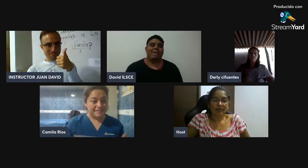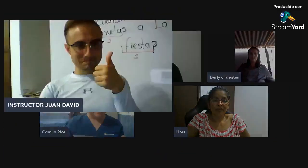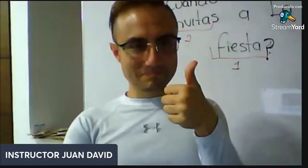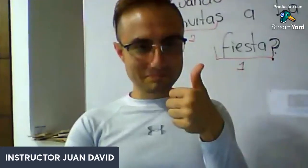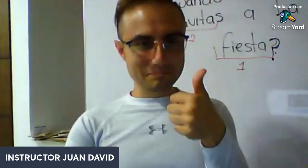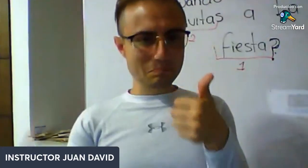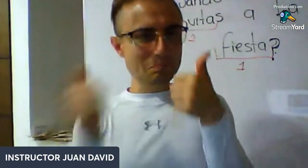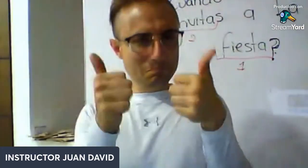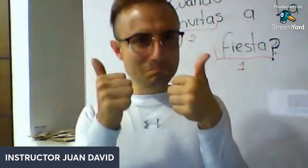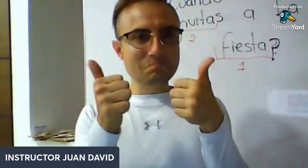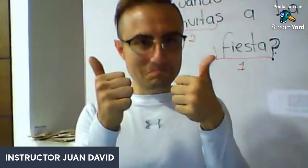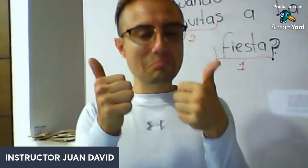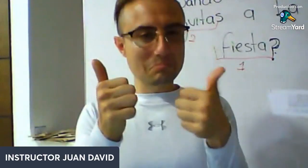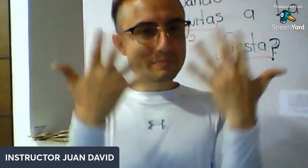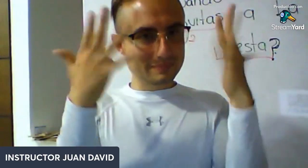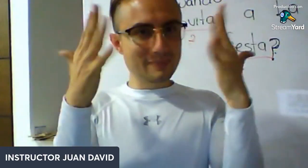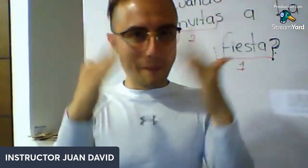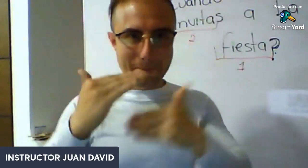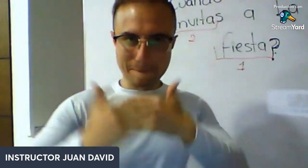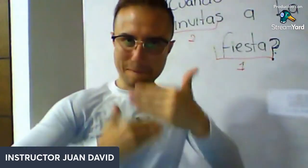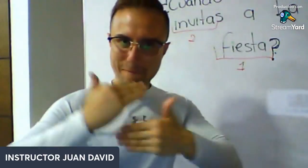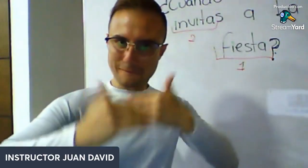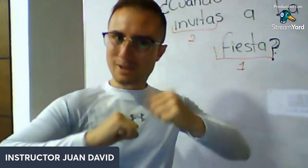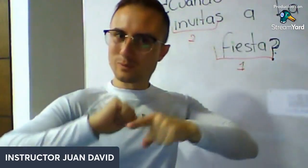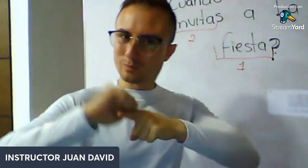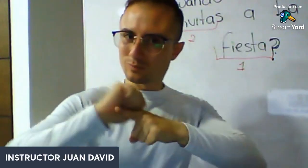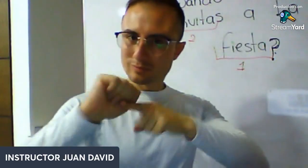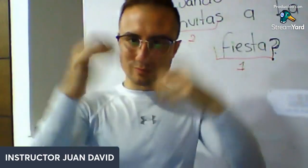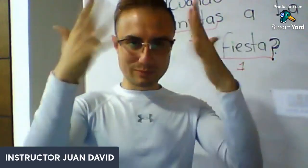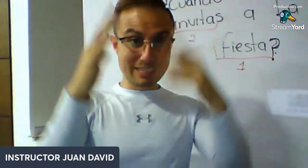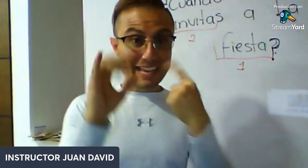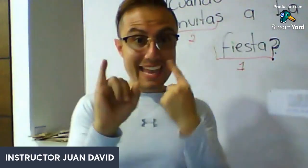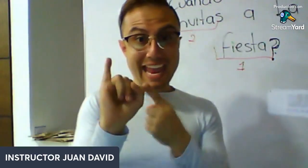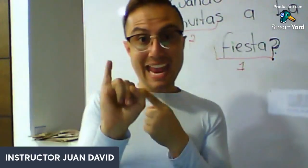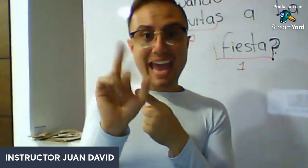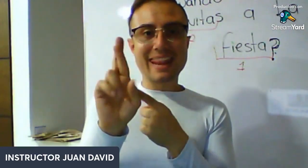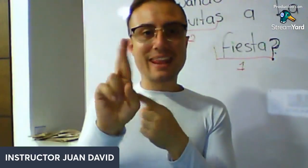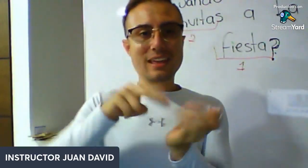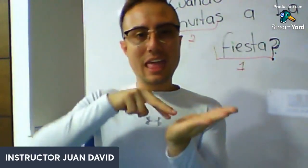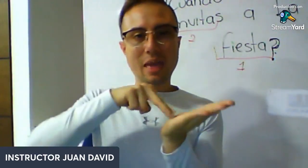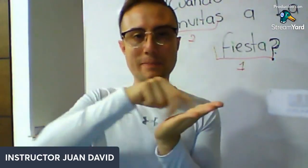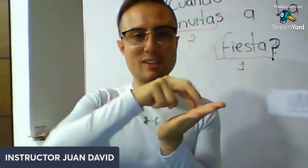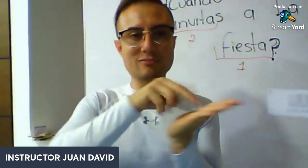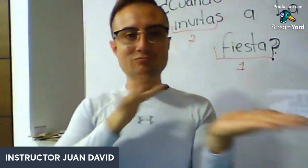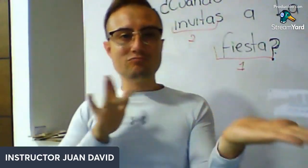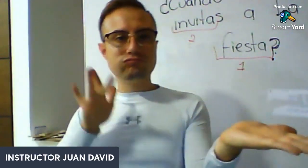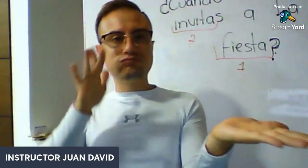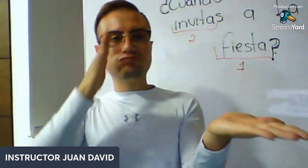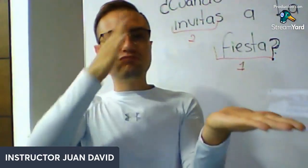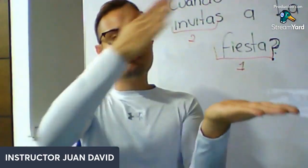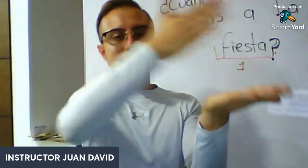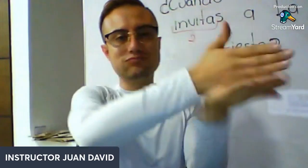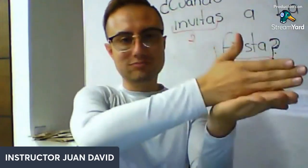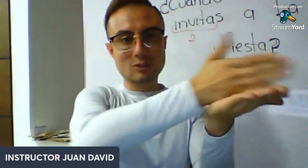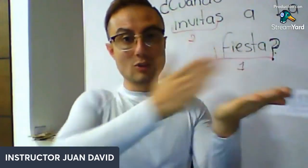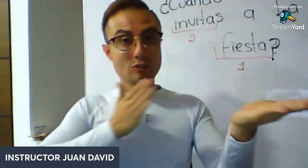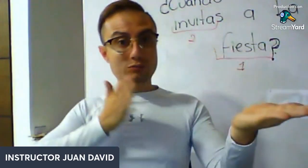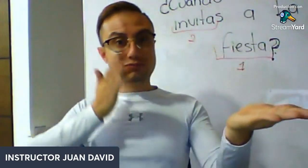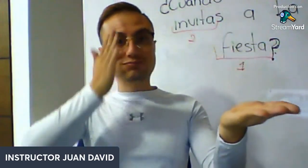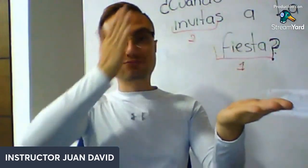bien muy bien felicitaciones practicarlo para ir mejorando y yo